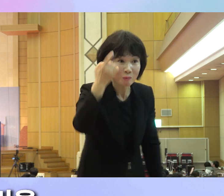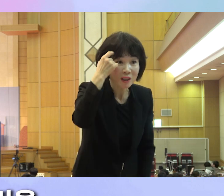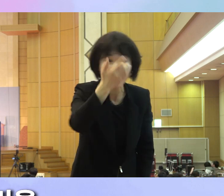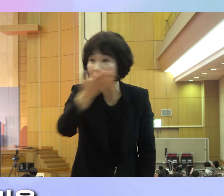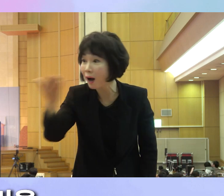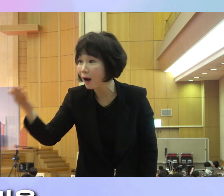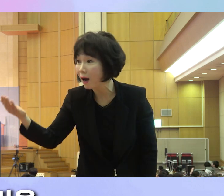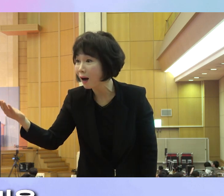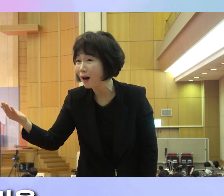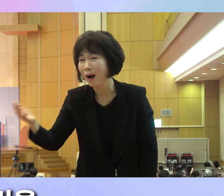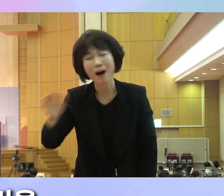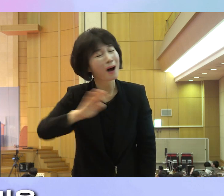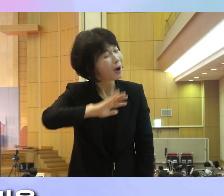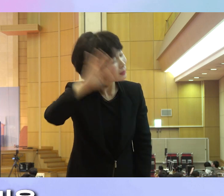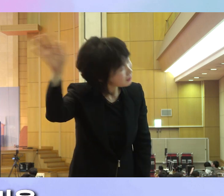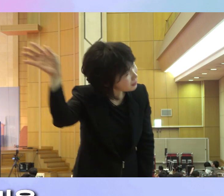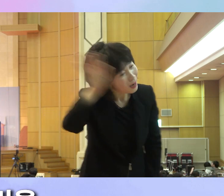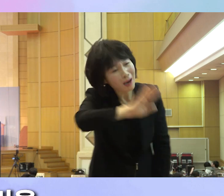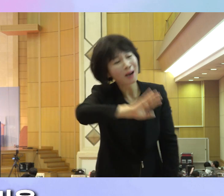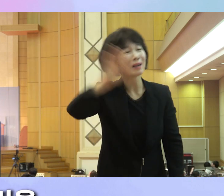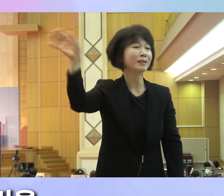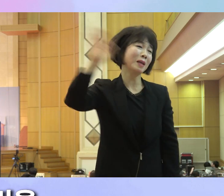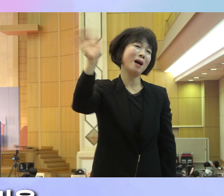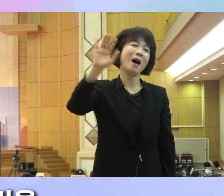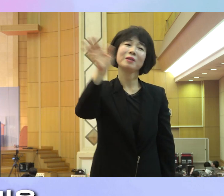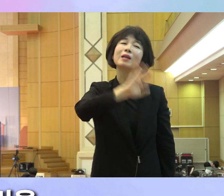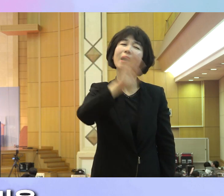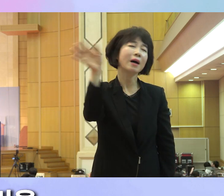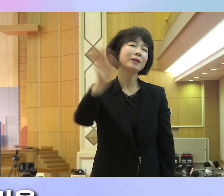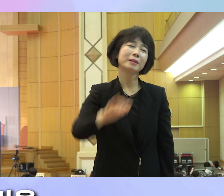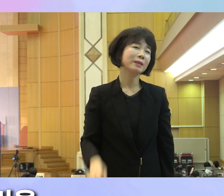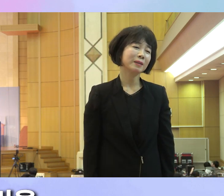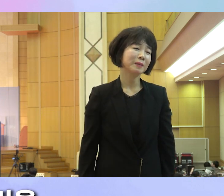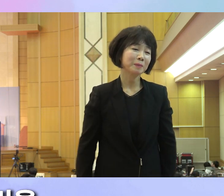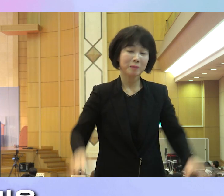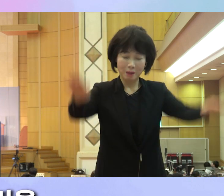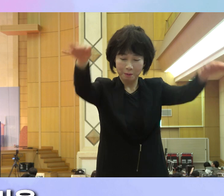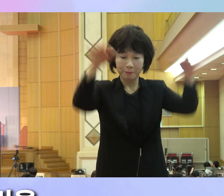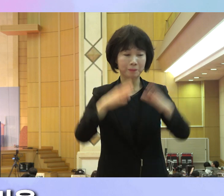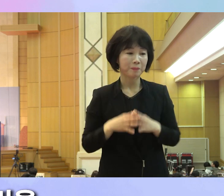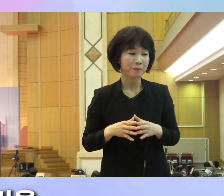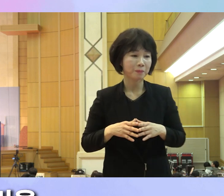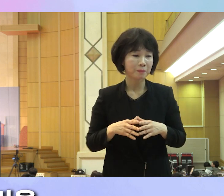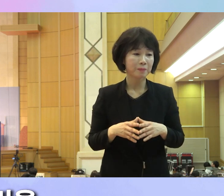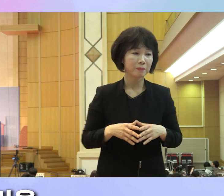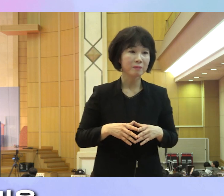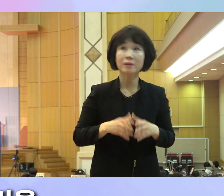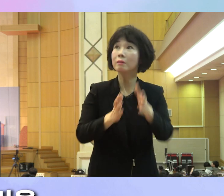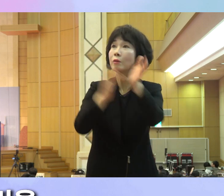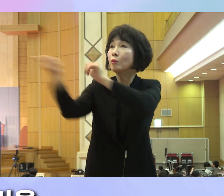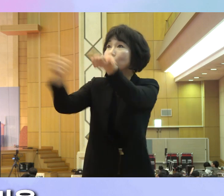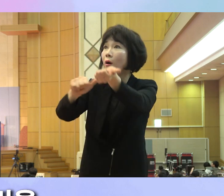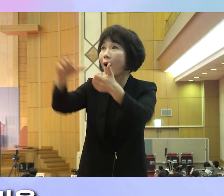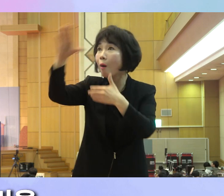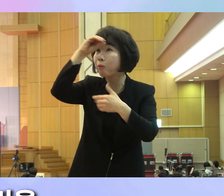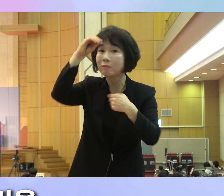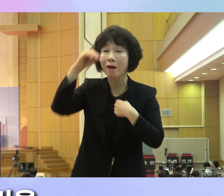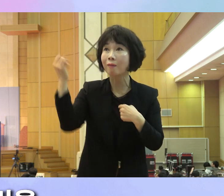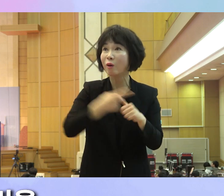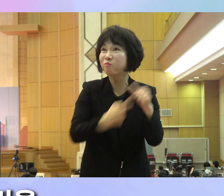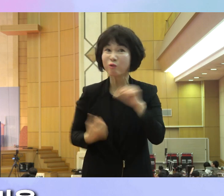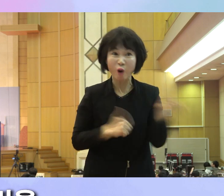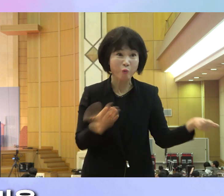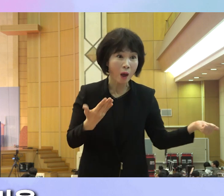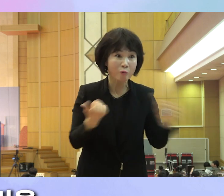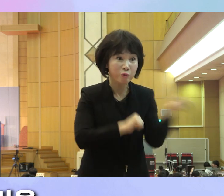터인데, 그것은 믿음이라고 하는 자체를 몰라서 그래요. 믿음이라고